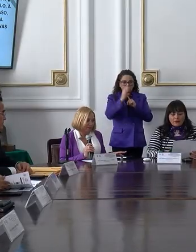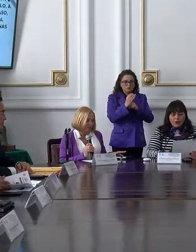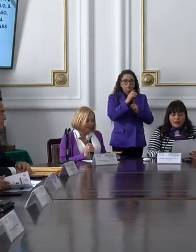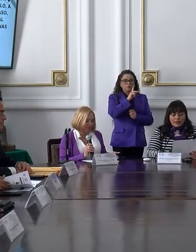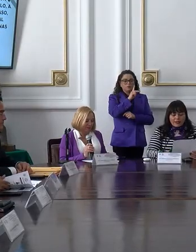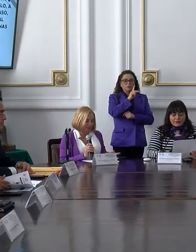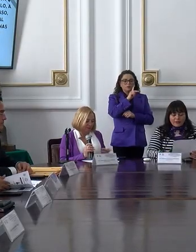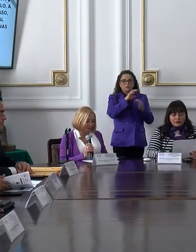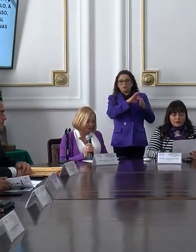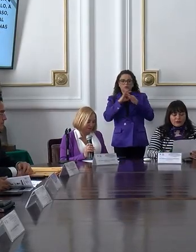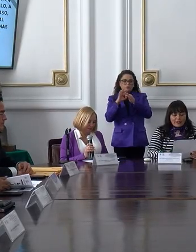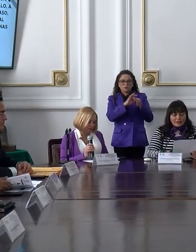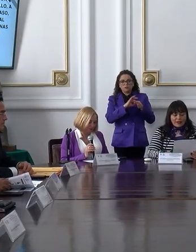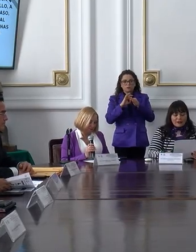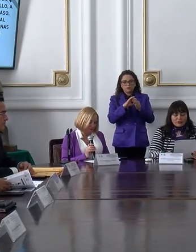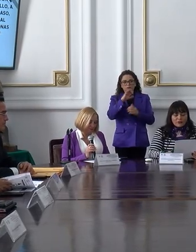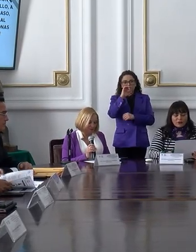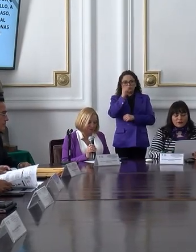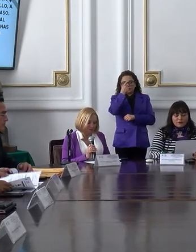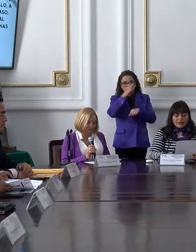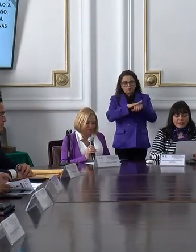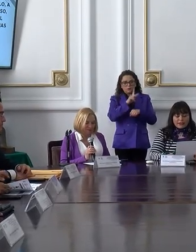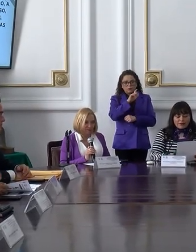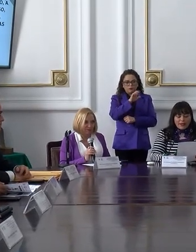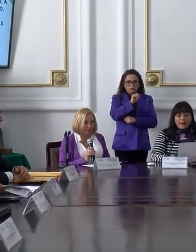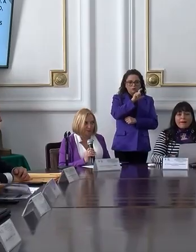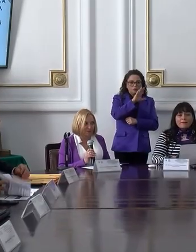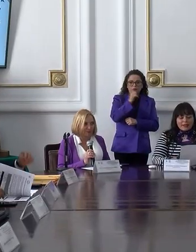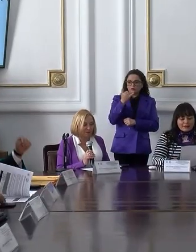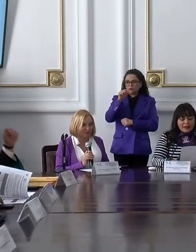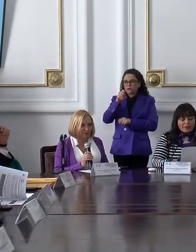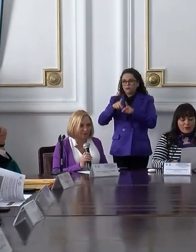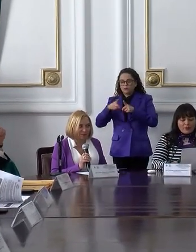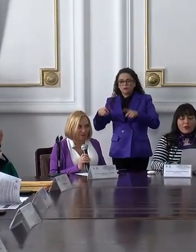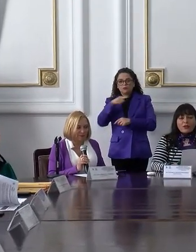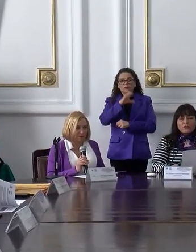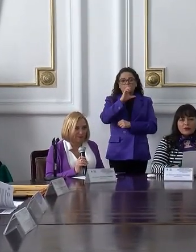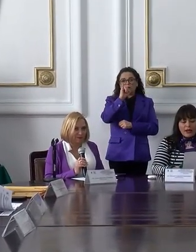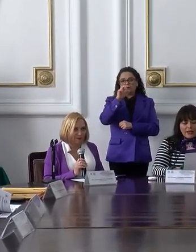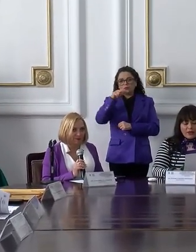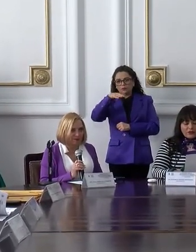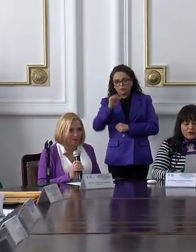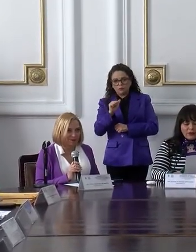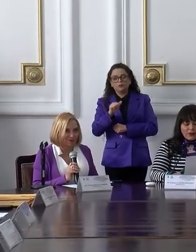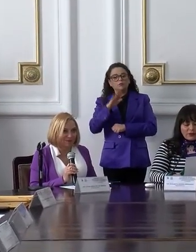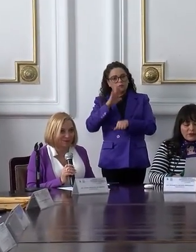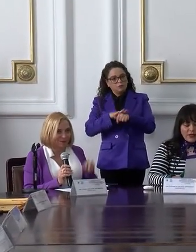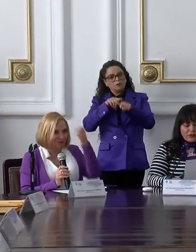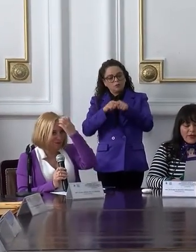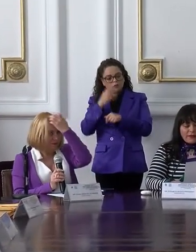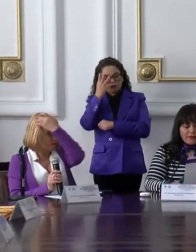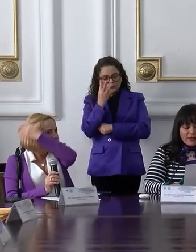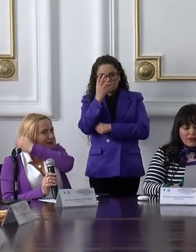relativo a la ratificación de la C. Cardoso Brun Miriam Irma para integrar por un periodo adicional el Consejo de Evaluación